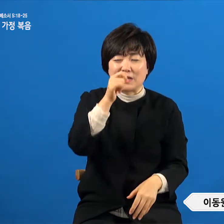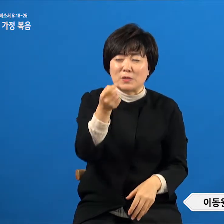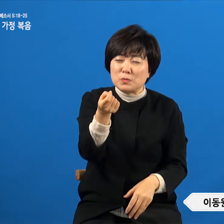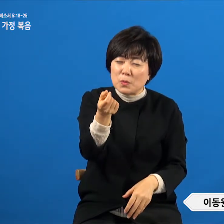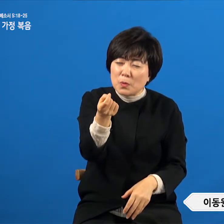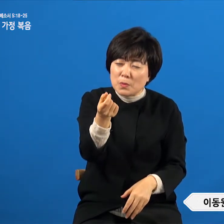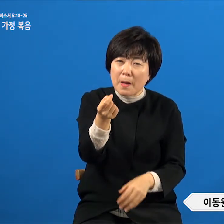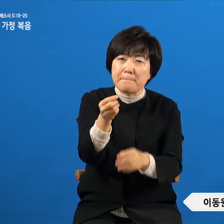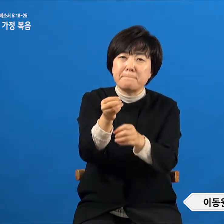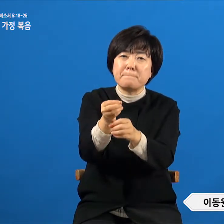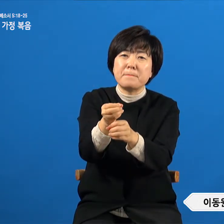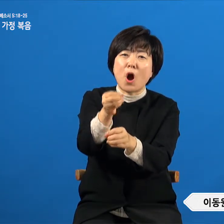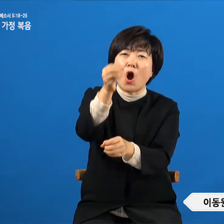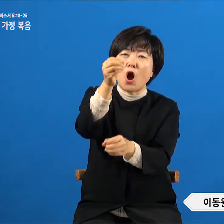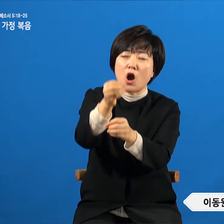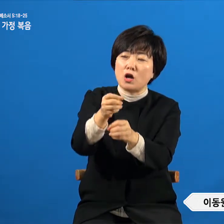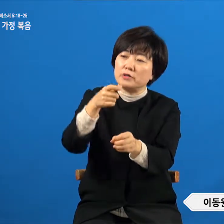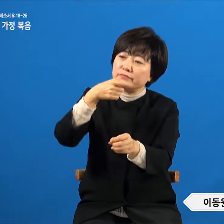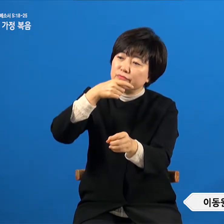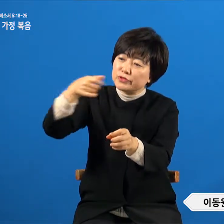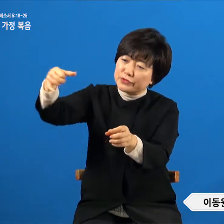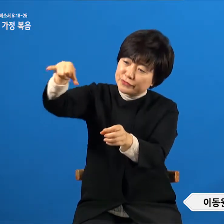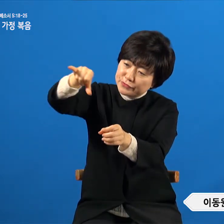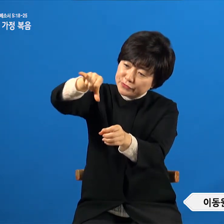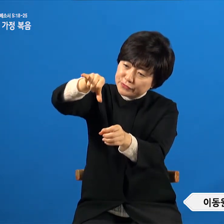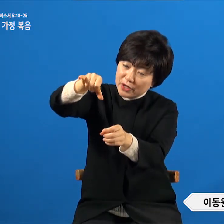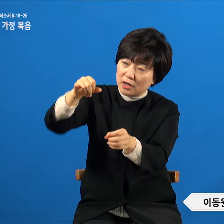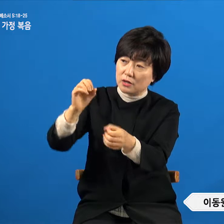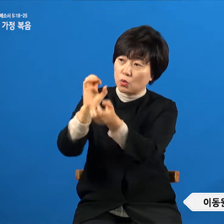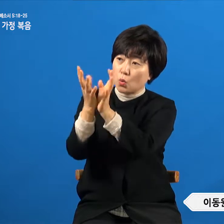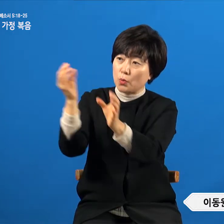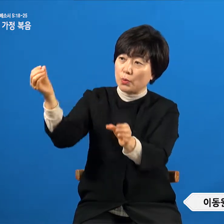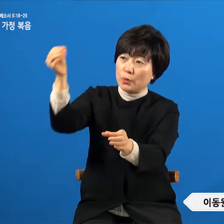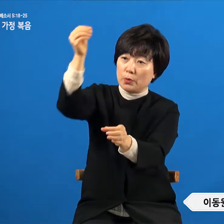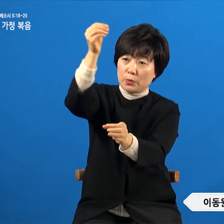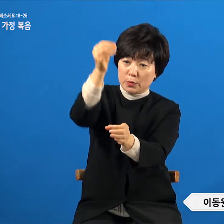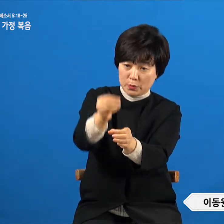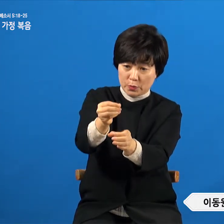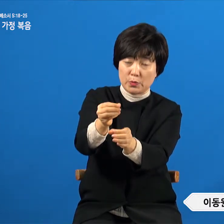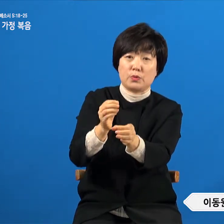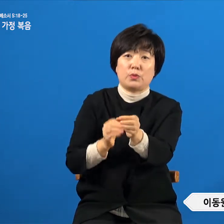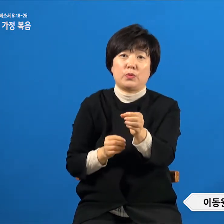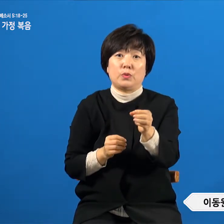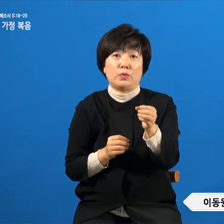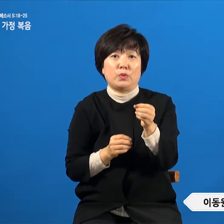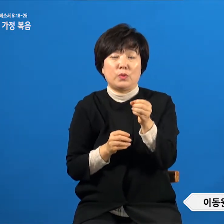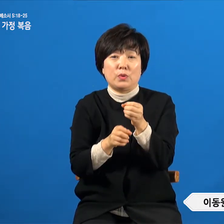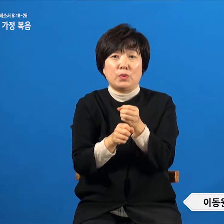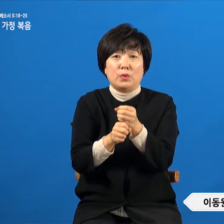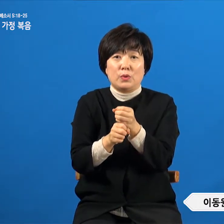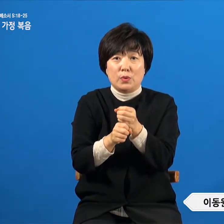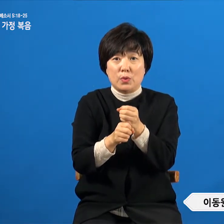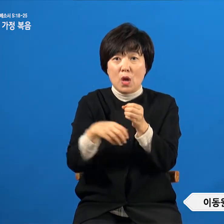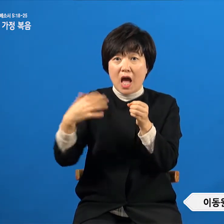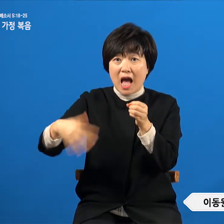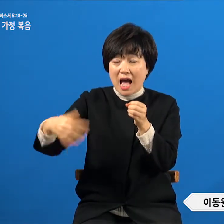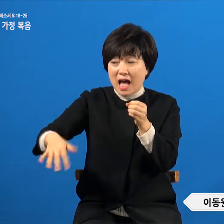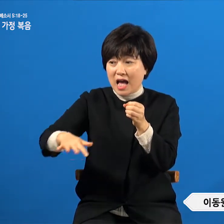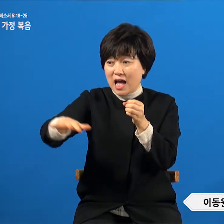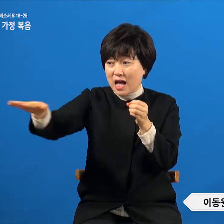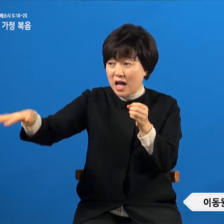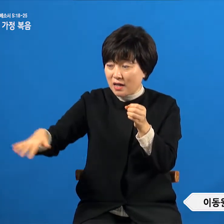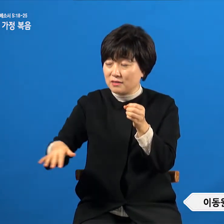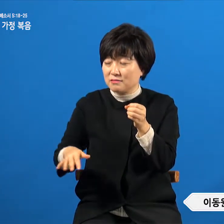조그마한 병 하나를 보더니 물을 담아 거기다 꽃을 꼽더니 이 장미꽃을 가지고 아직도 포장을 채